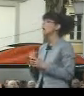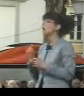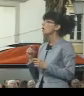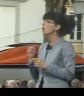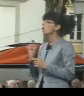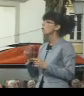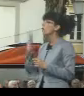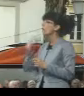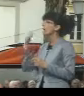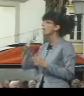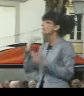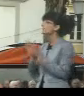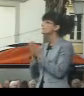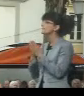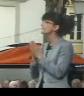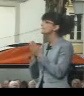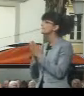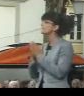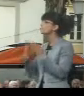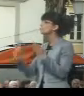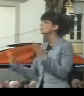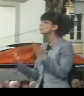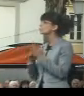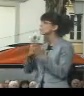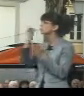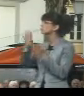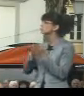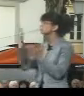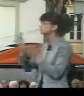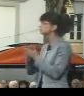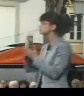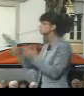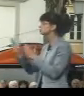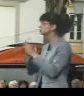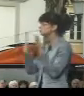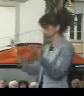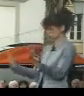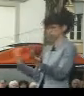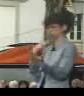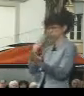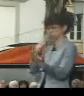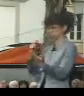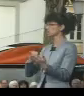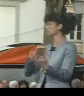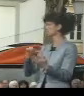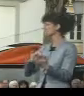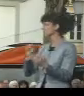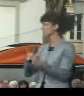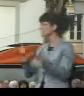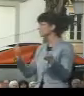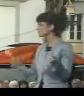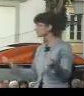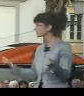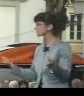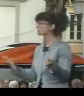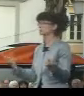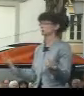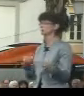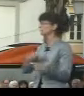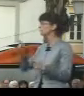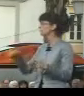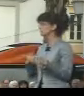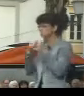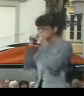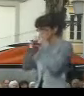Ko je brošura prišla na vsak dom, ko smo zagledali zemljevid, smo se